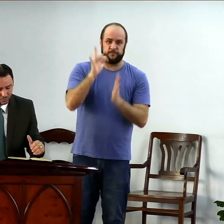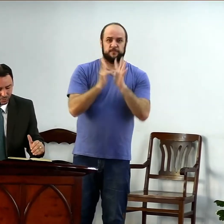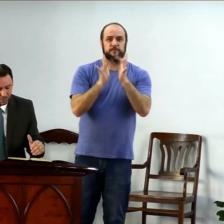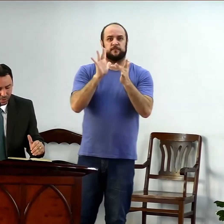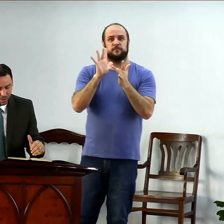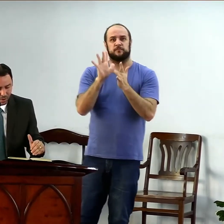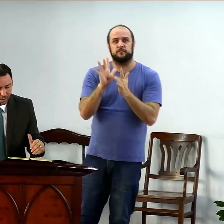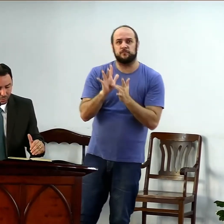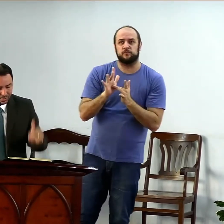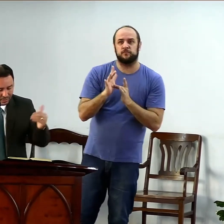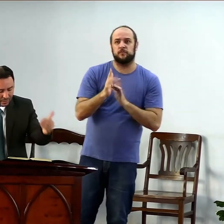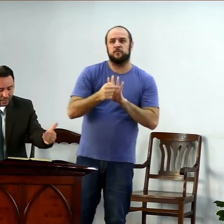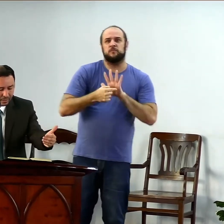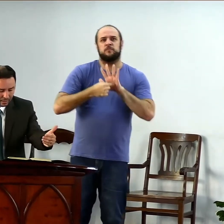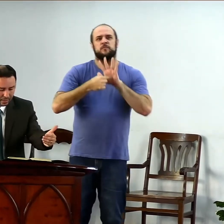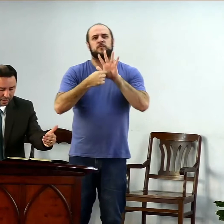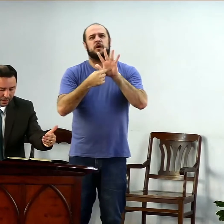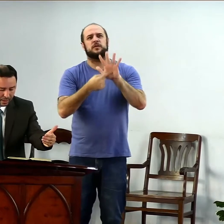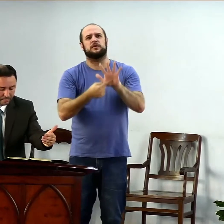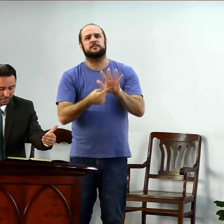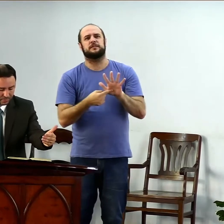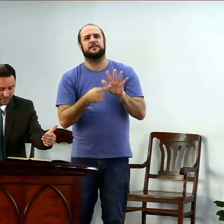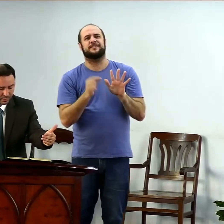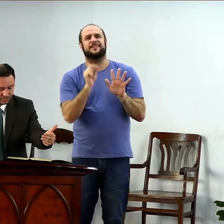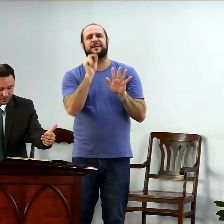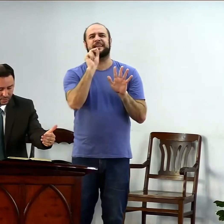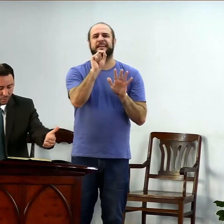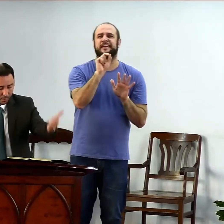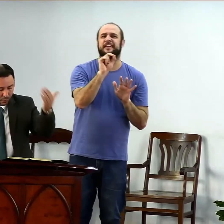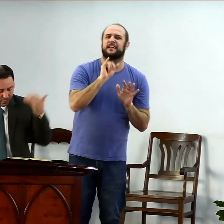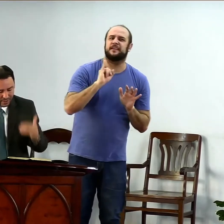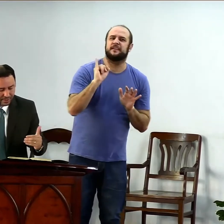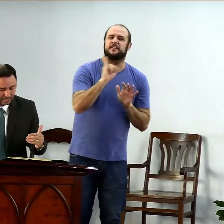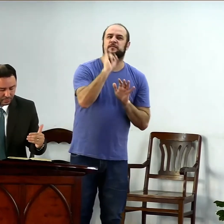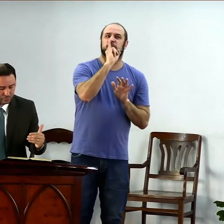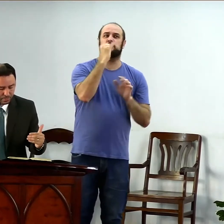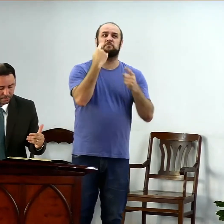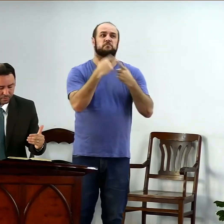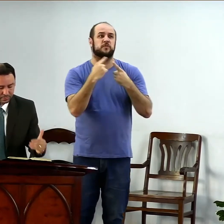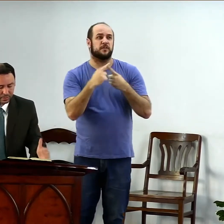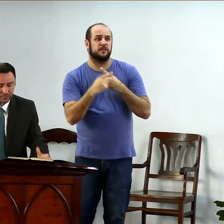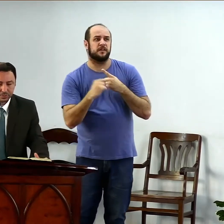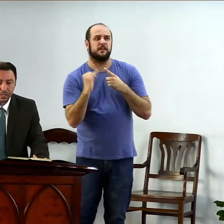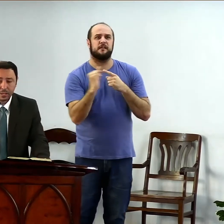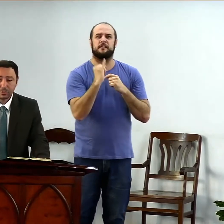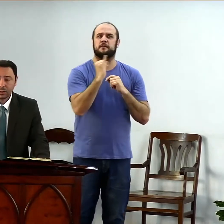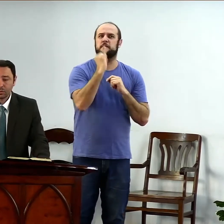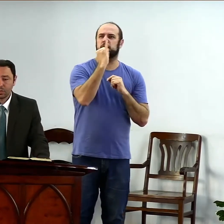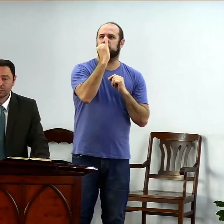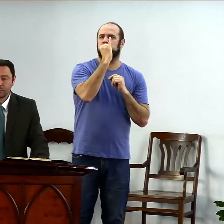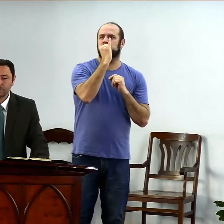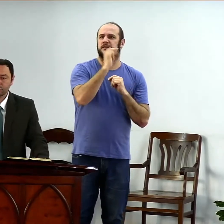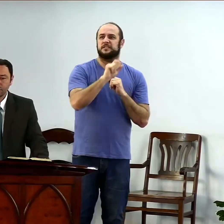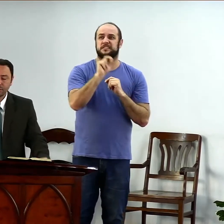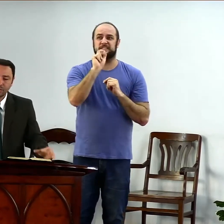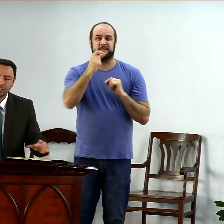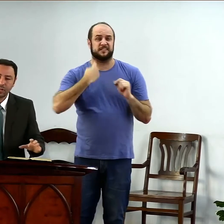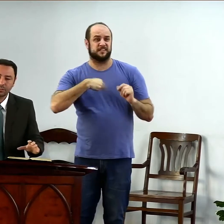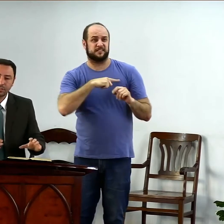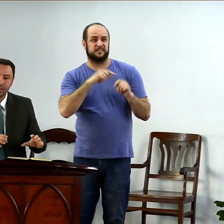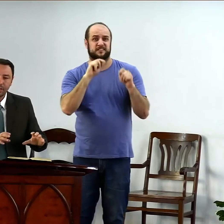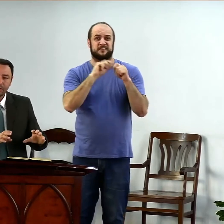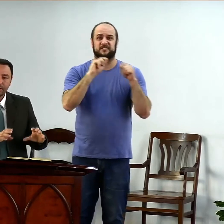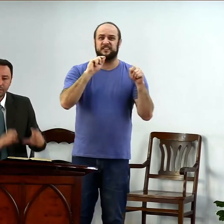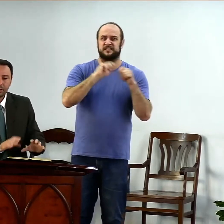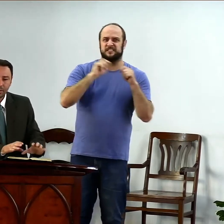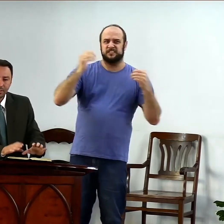trazendo o que é importante, o porquê que isso é importante e o que nós devemos fazer